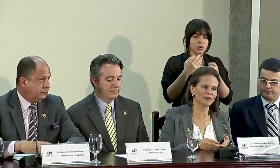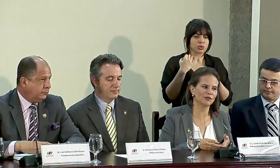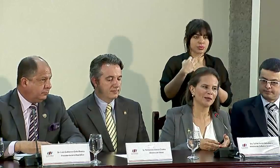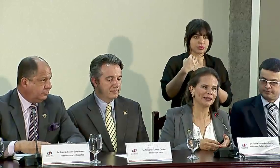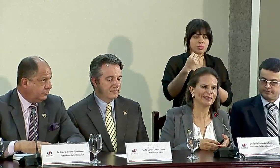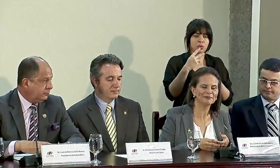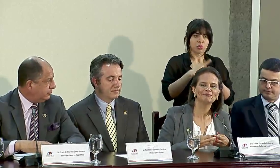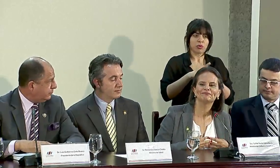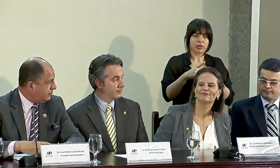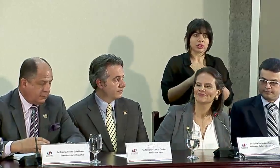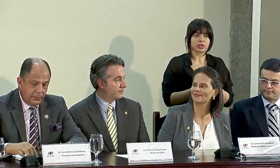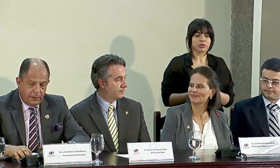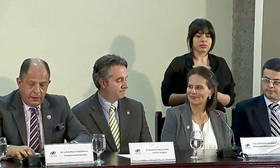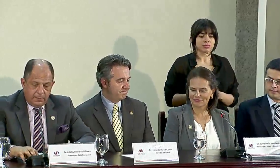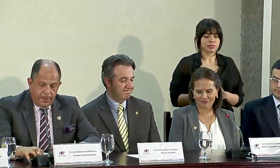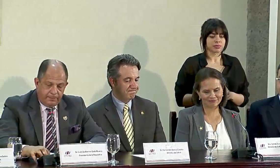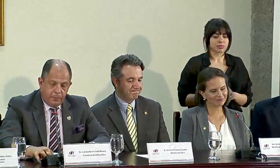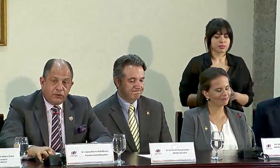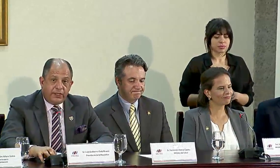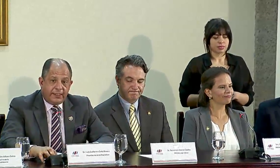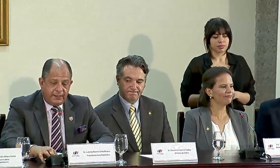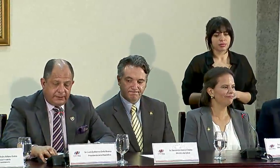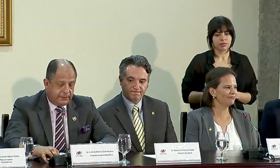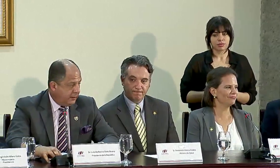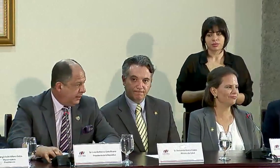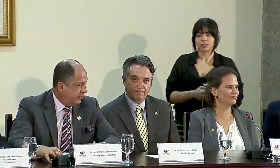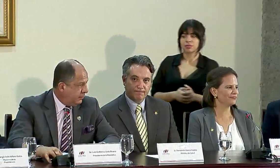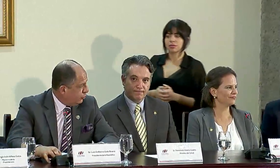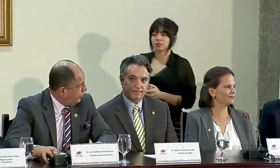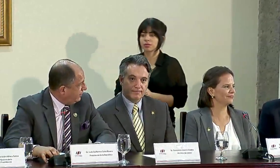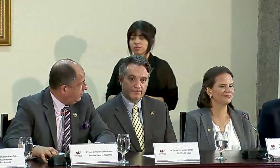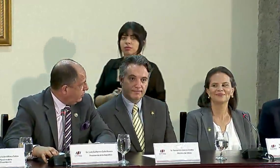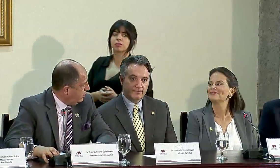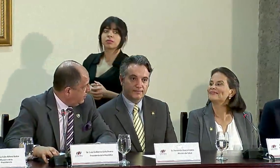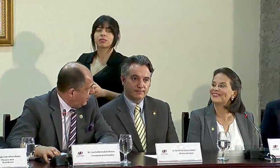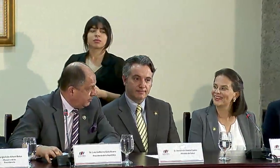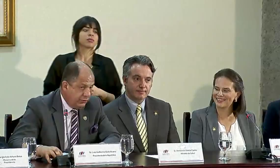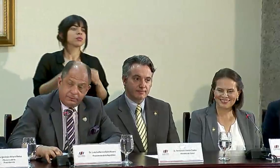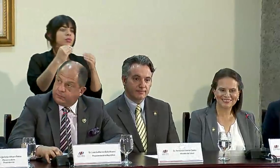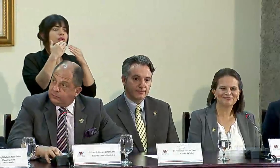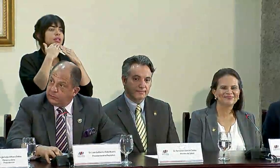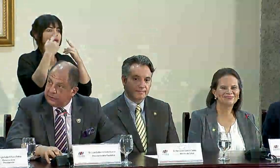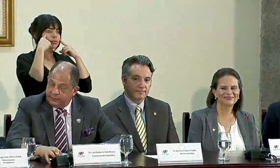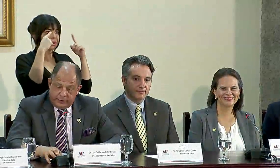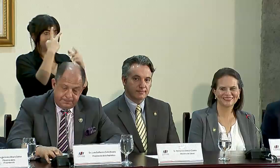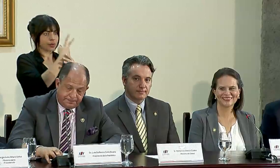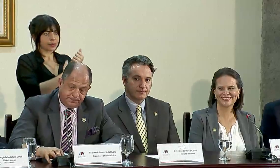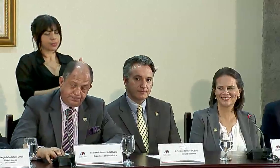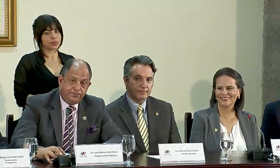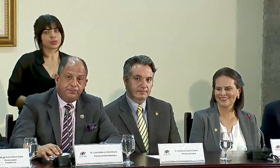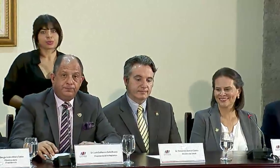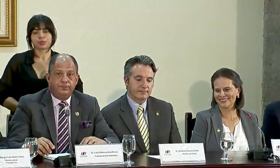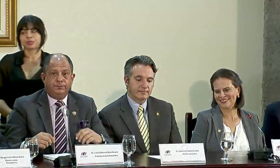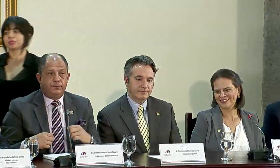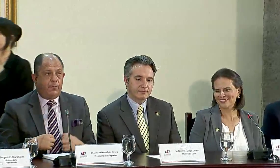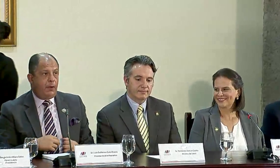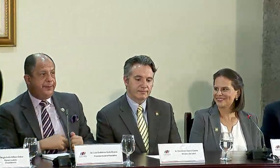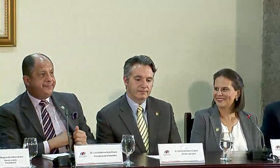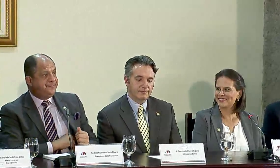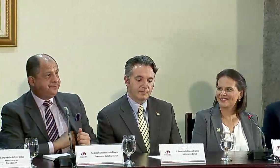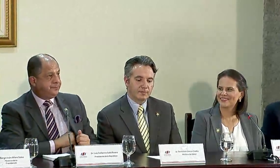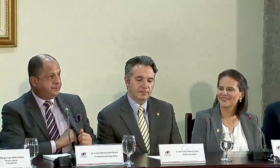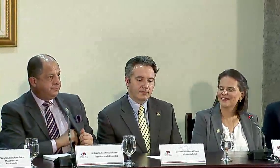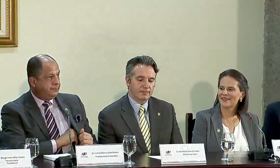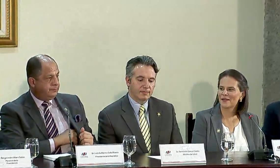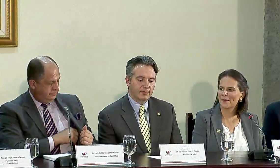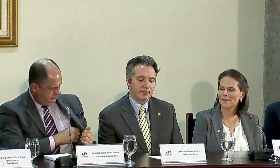muy profesionalmente. Muchas gracias y mucho éxito para ambos. Muchísimas gracias al señor presidente de